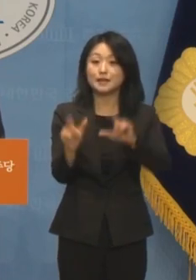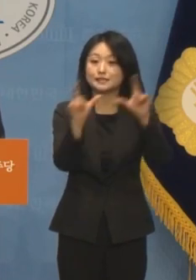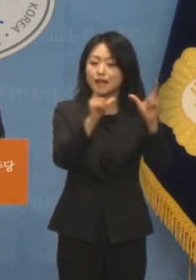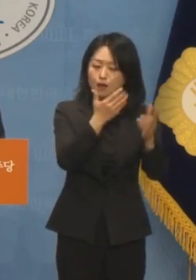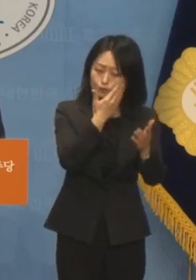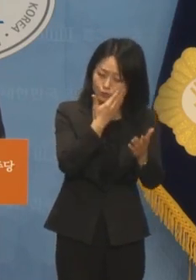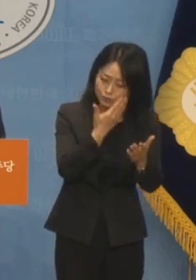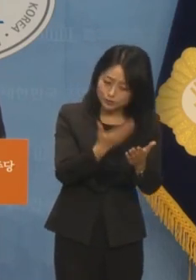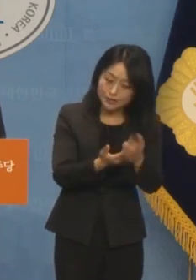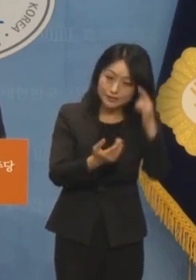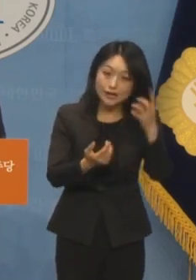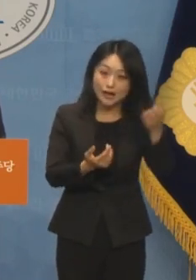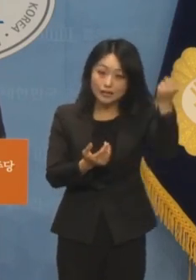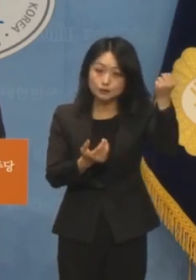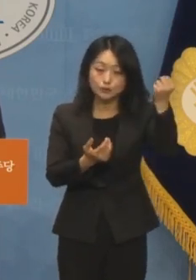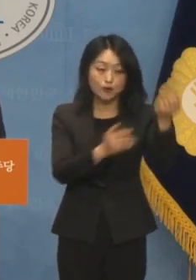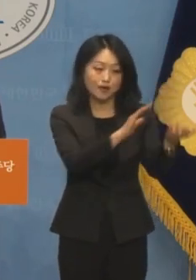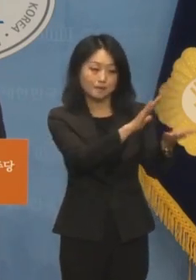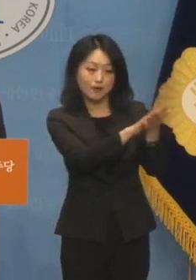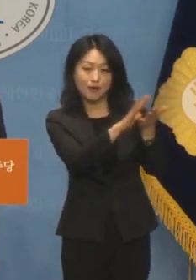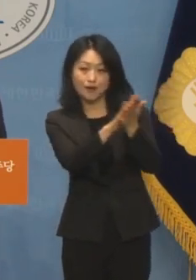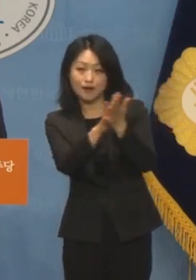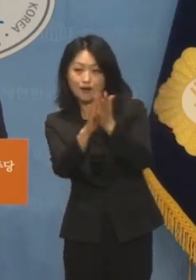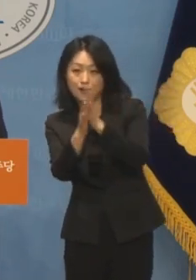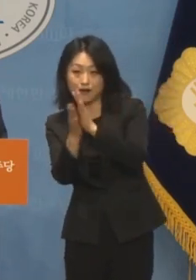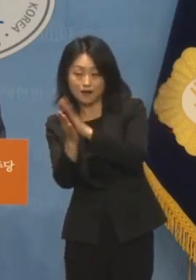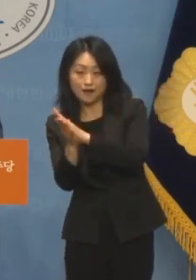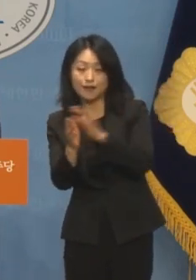변화에 대한 열정을 불러일으키는 정치입니다.